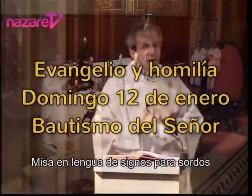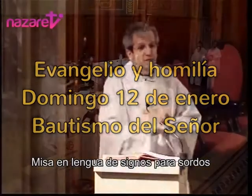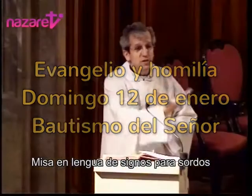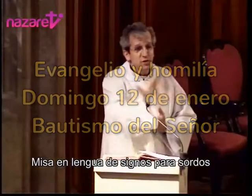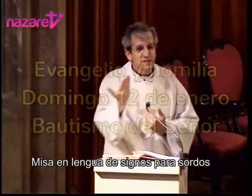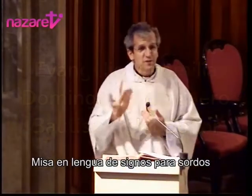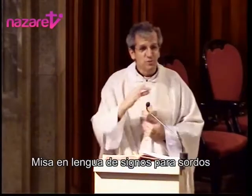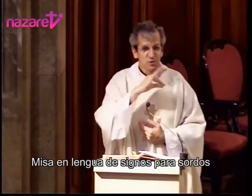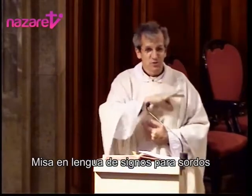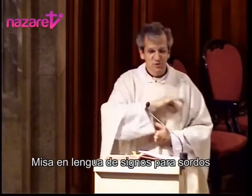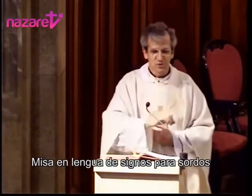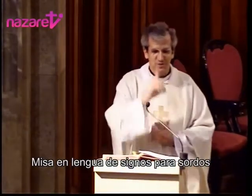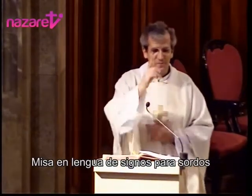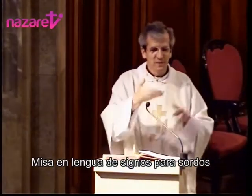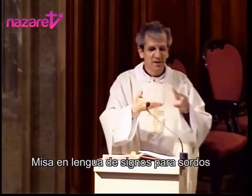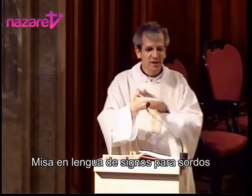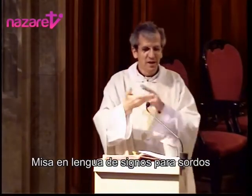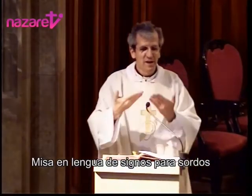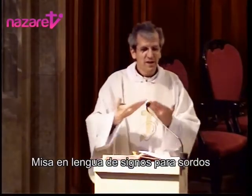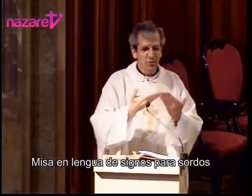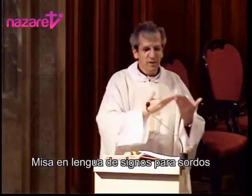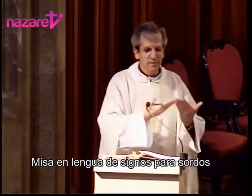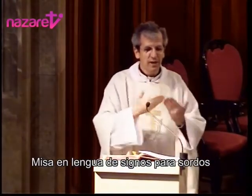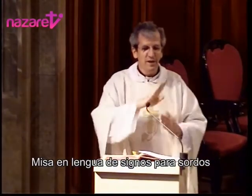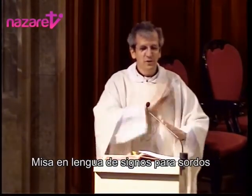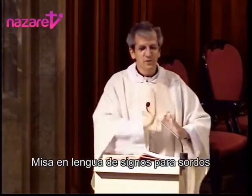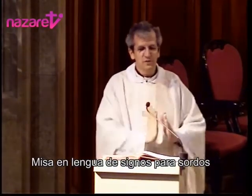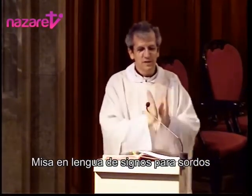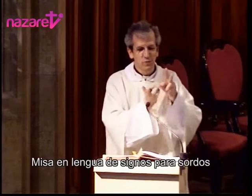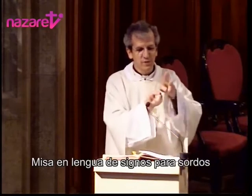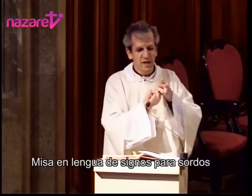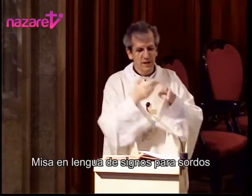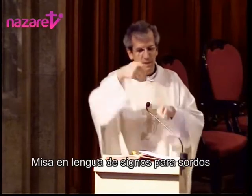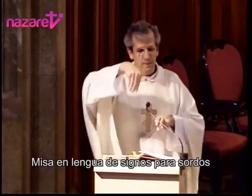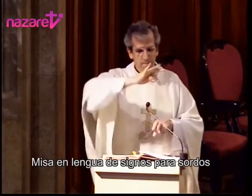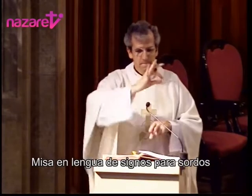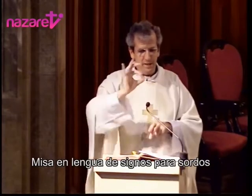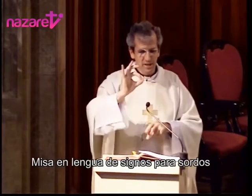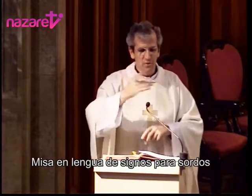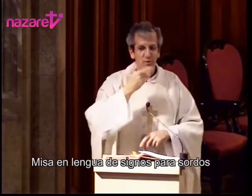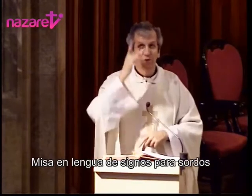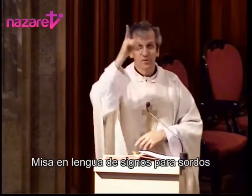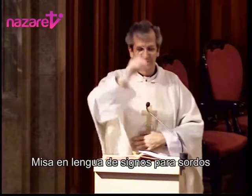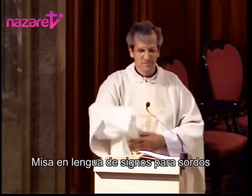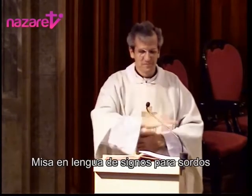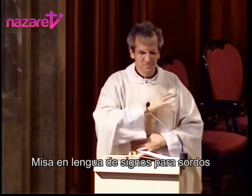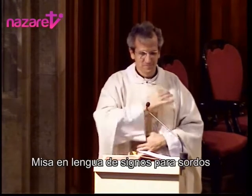El Señor esté con vosotros. Y con tu espíritu. Lectura del Evangelio según San Mateo. Gloria a ti, Señor.